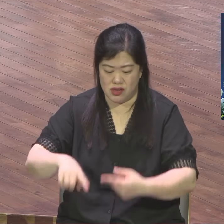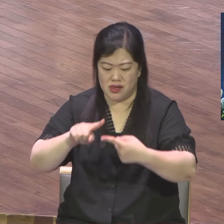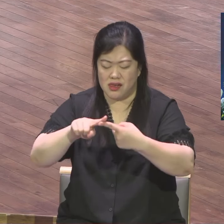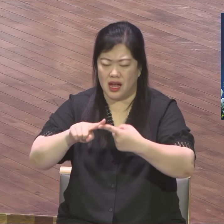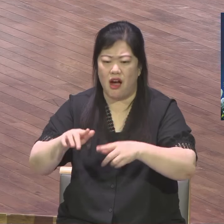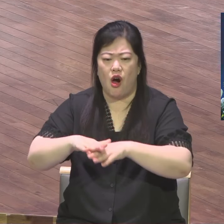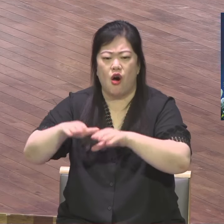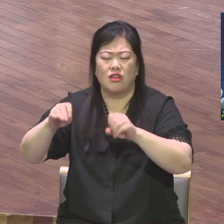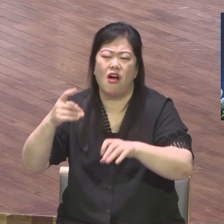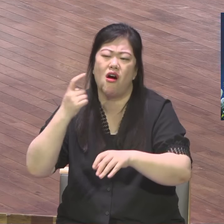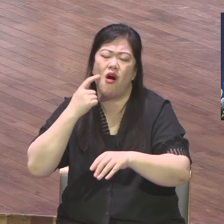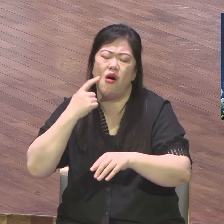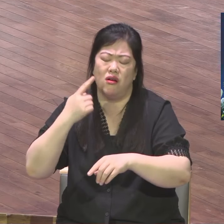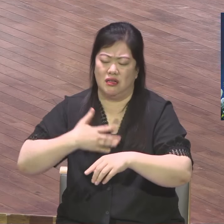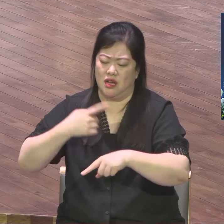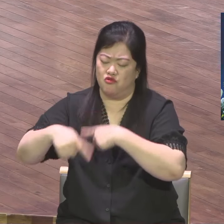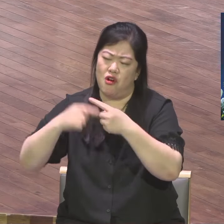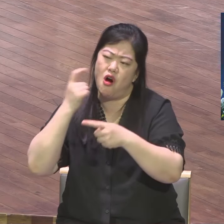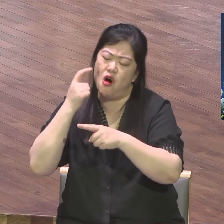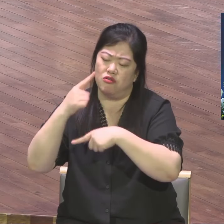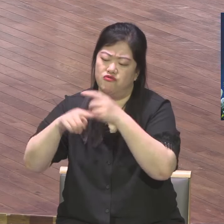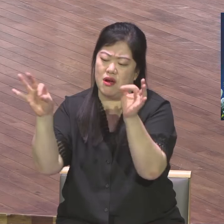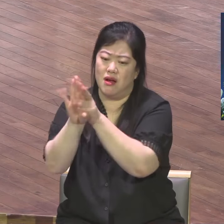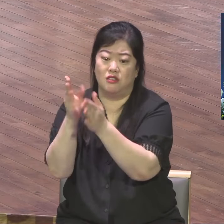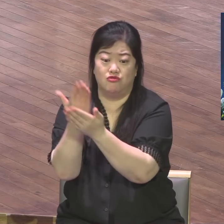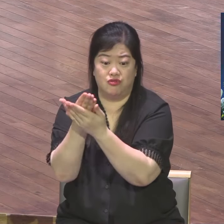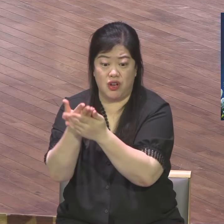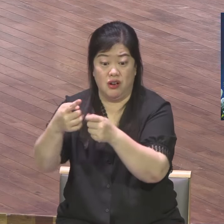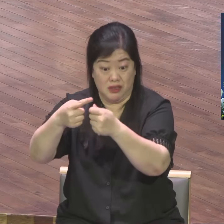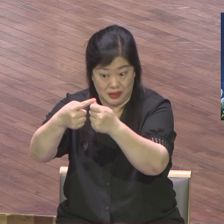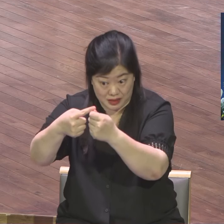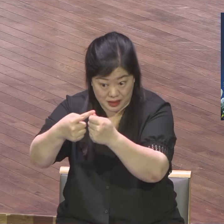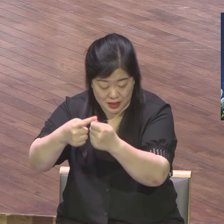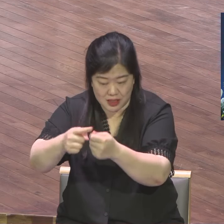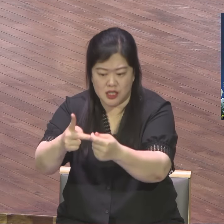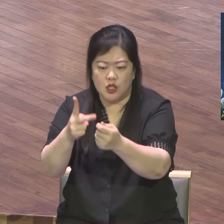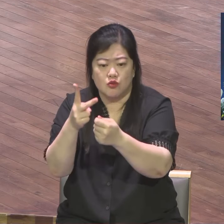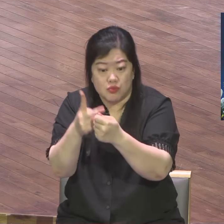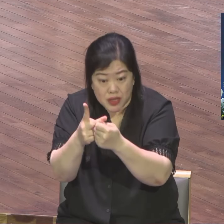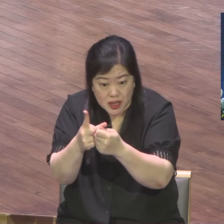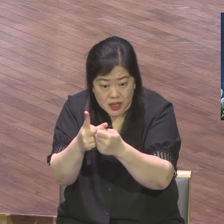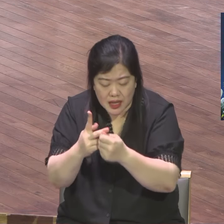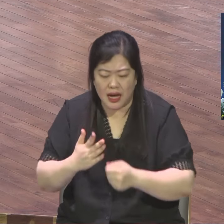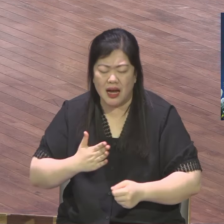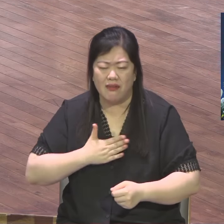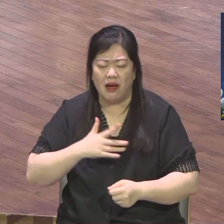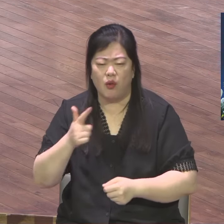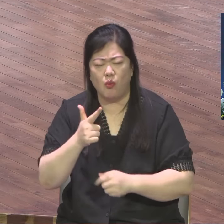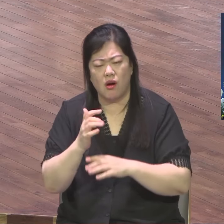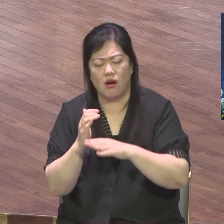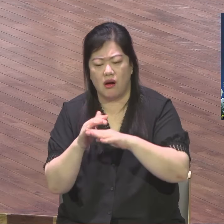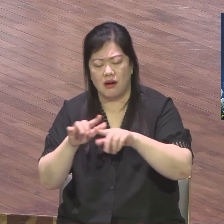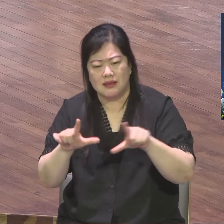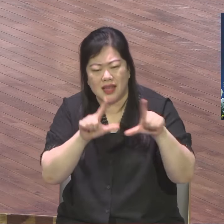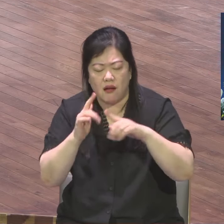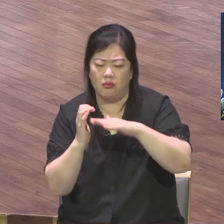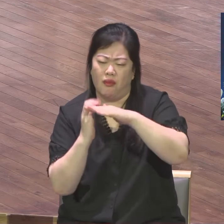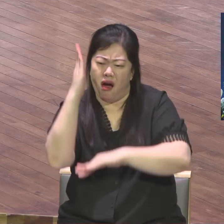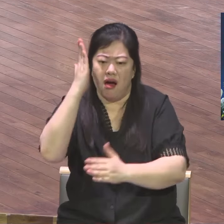가난하게도 부하게도 마옵시고 오직 필요한 양식을 먹여달라. 필요한 양식만